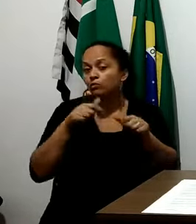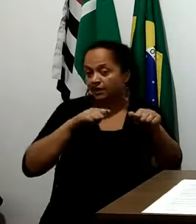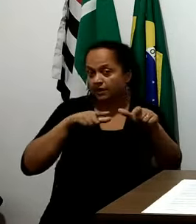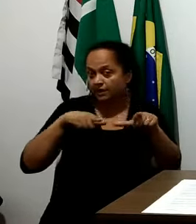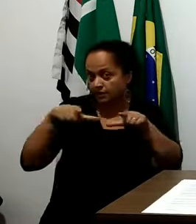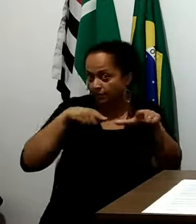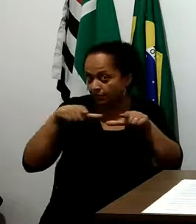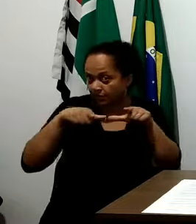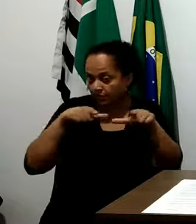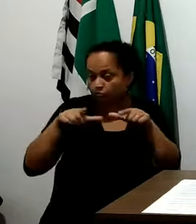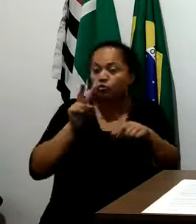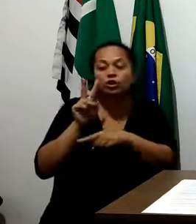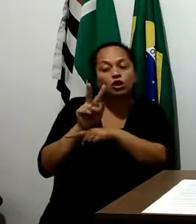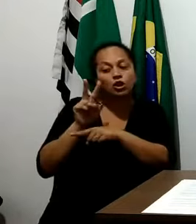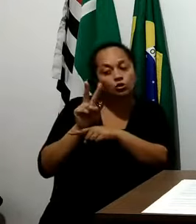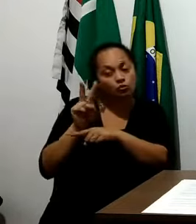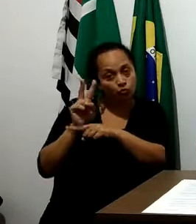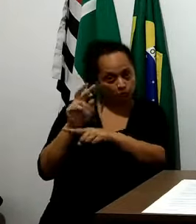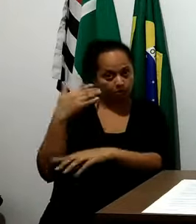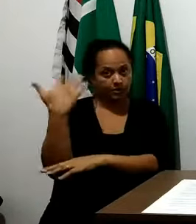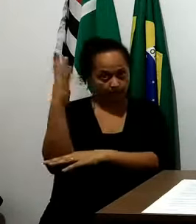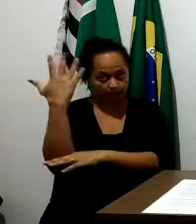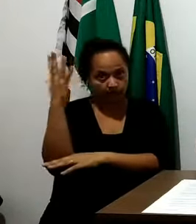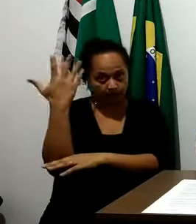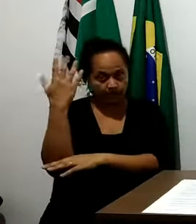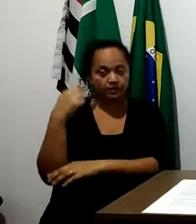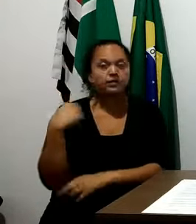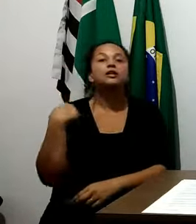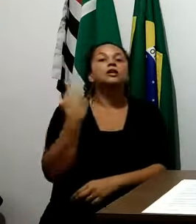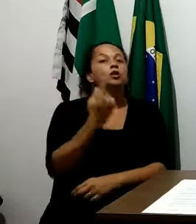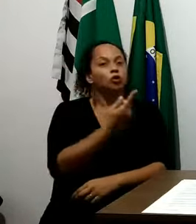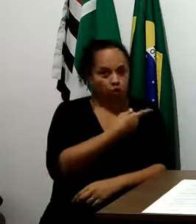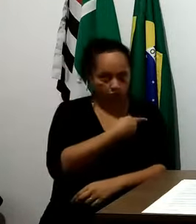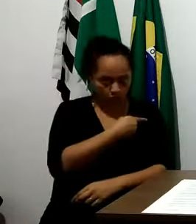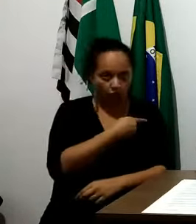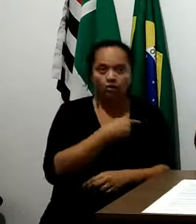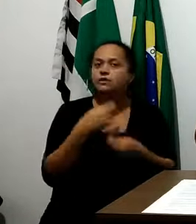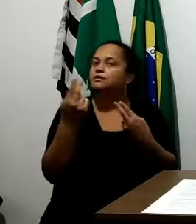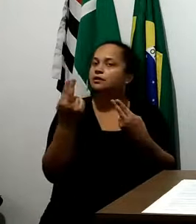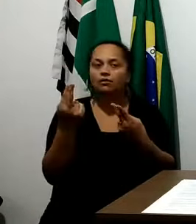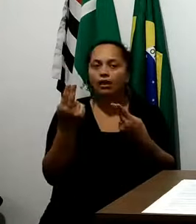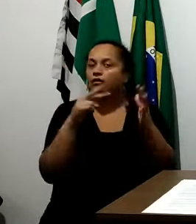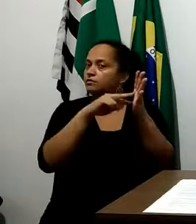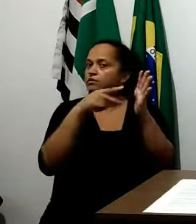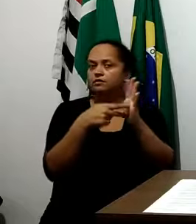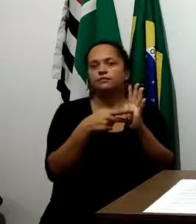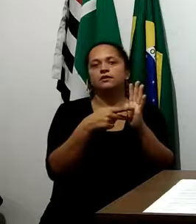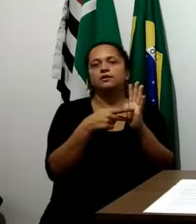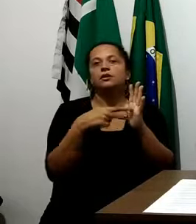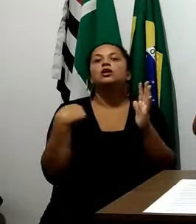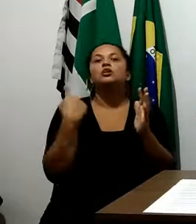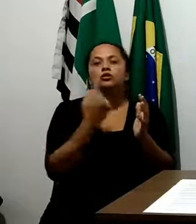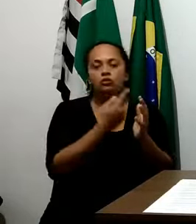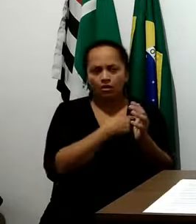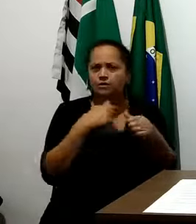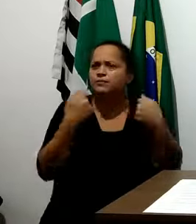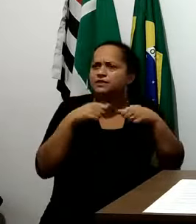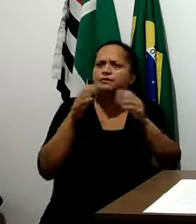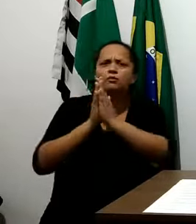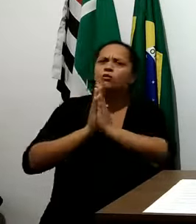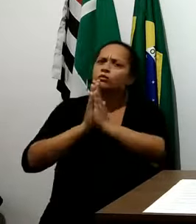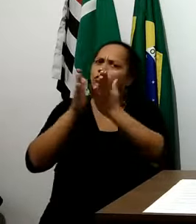terra para interceder a favor de todos os homens, interceder a favor de reis,